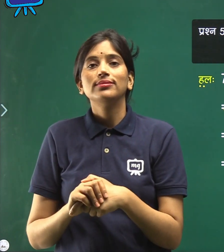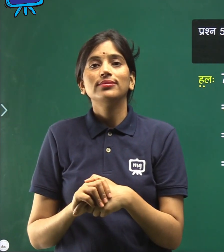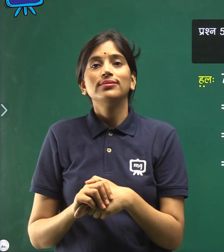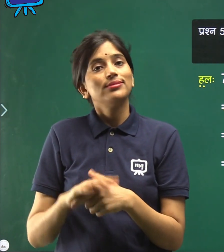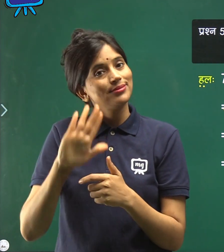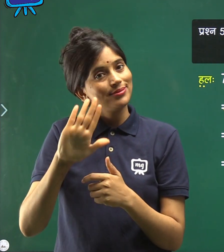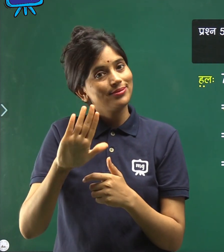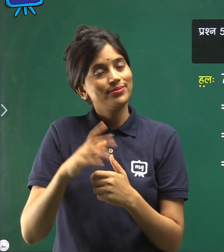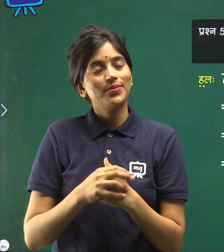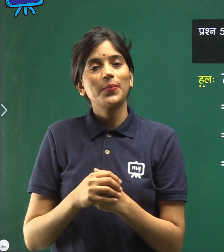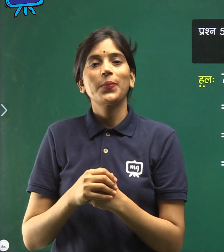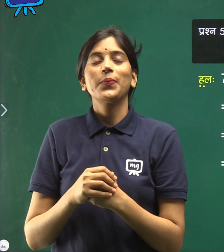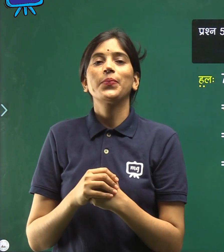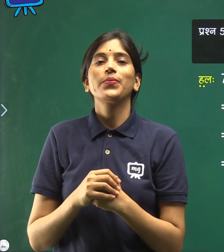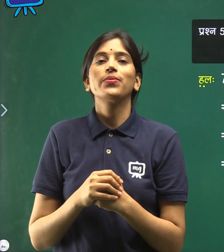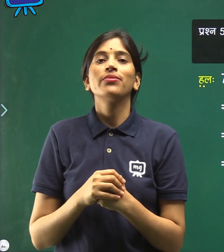ठीक है,